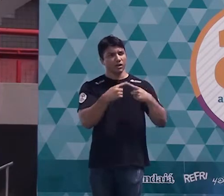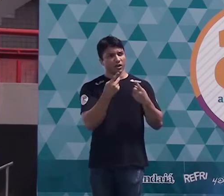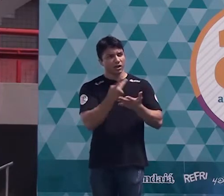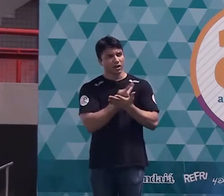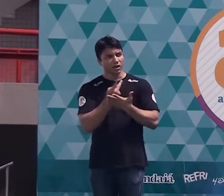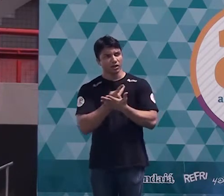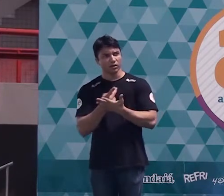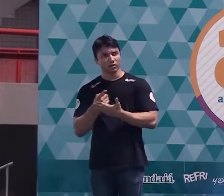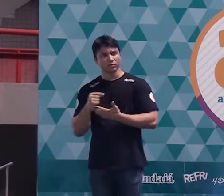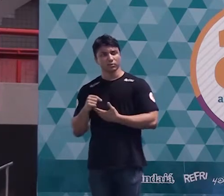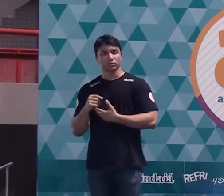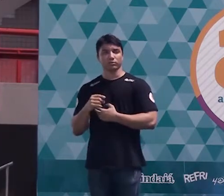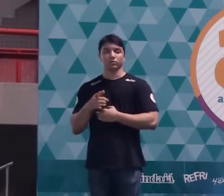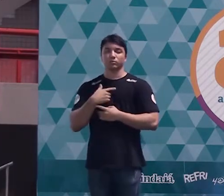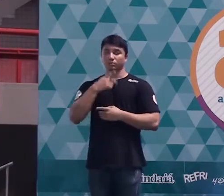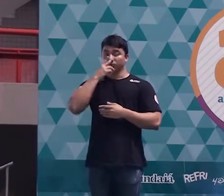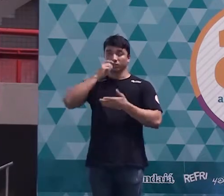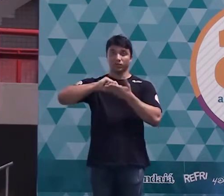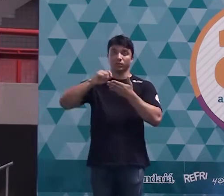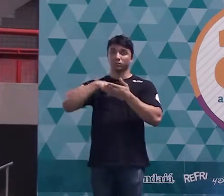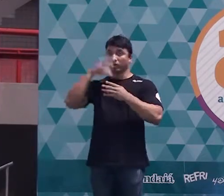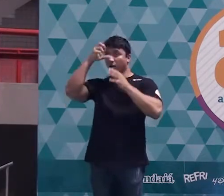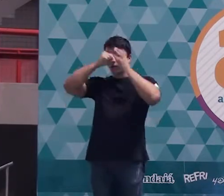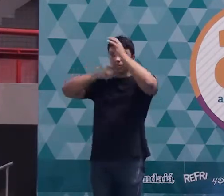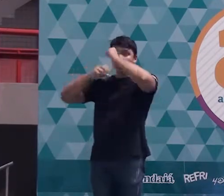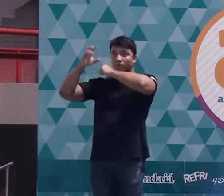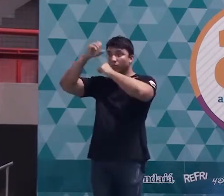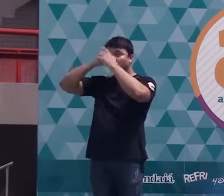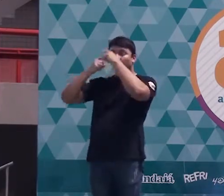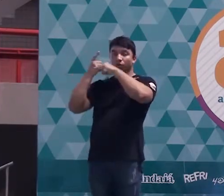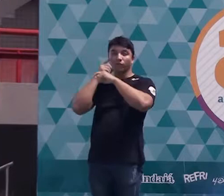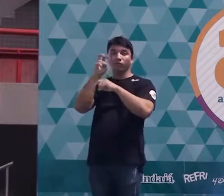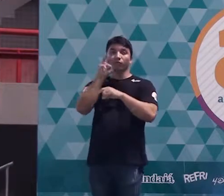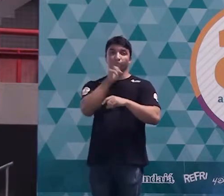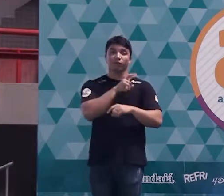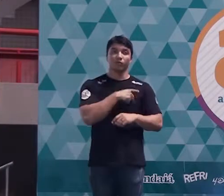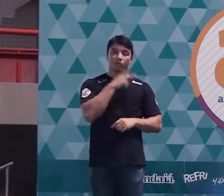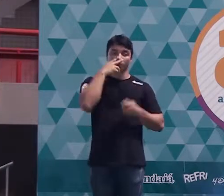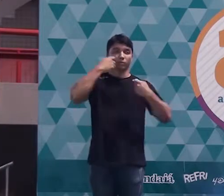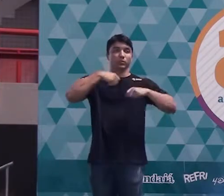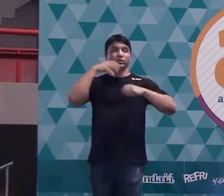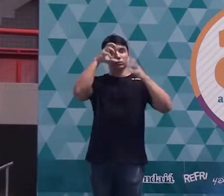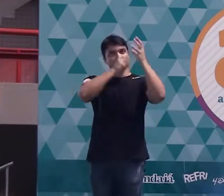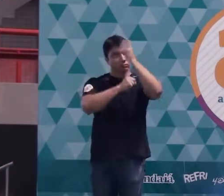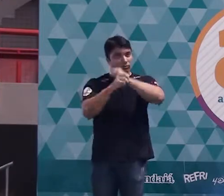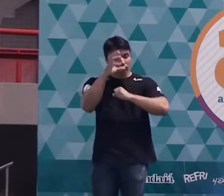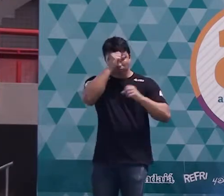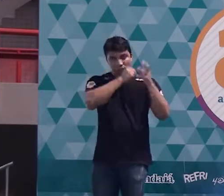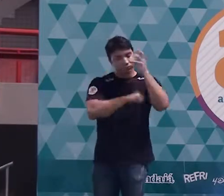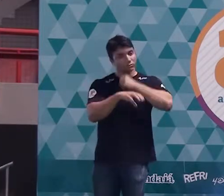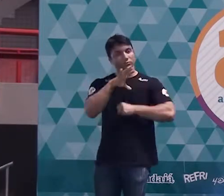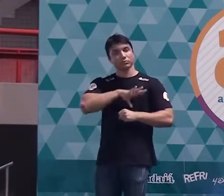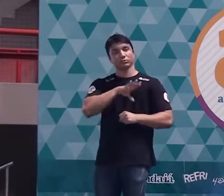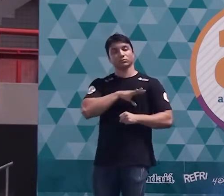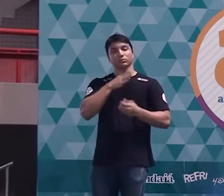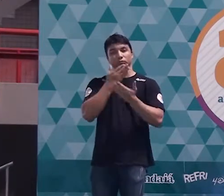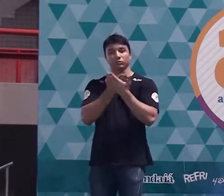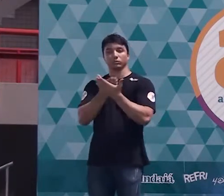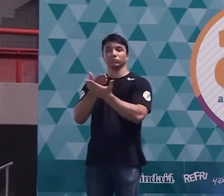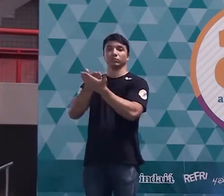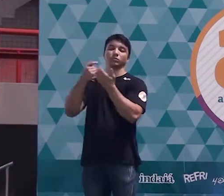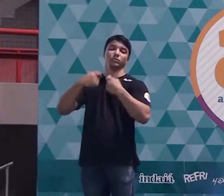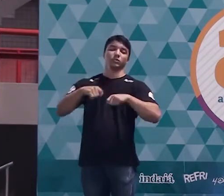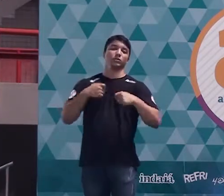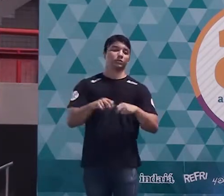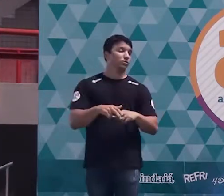né? Quanto mais a gente aprende, mais a gente vê como a gente precisa aprender português. Como a gente precisa estudar